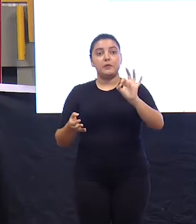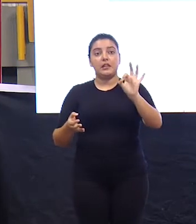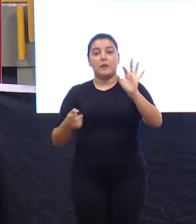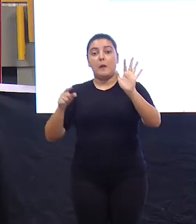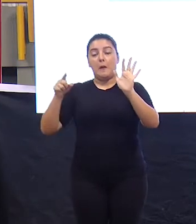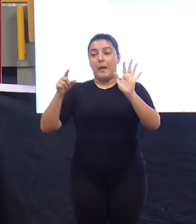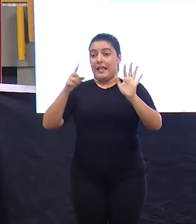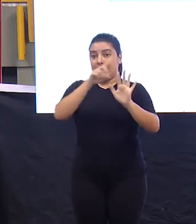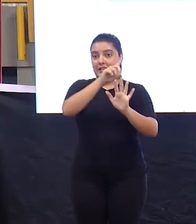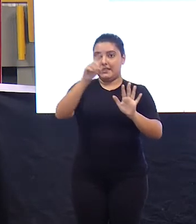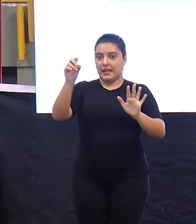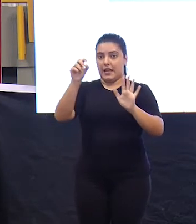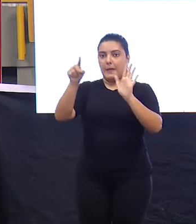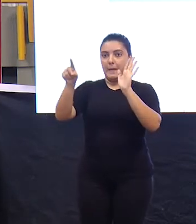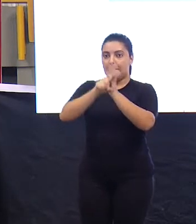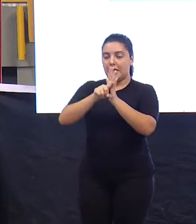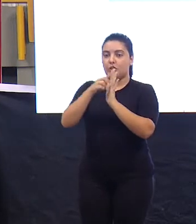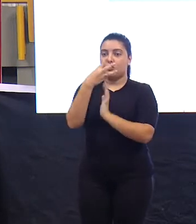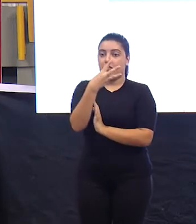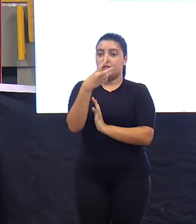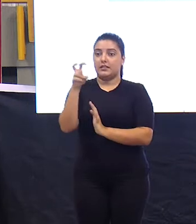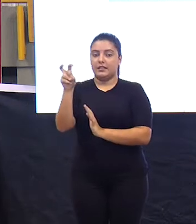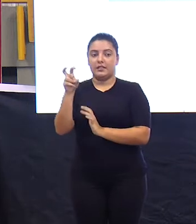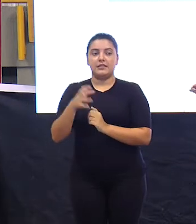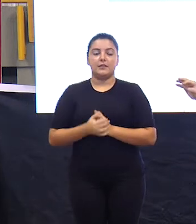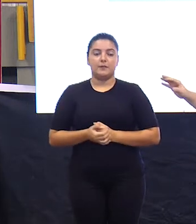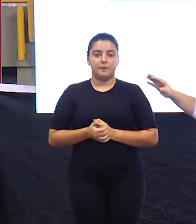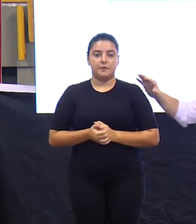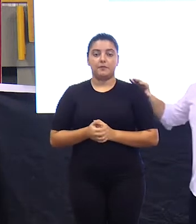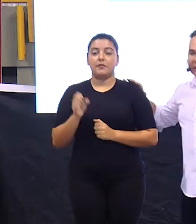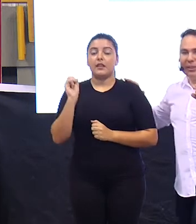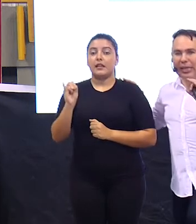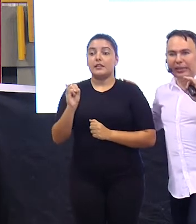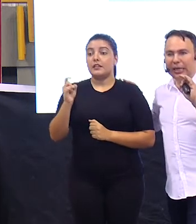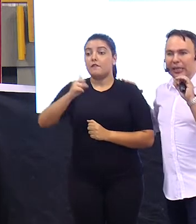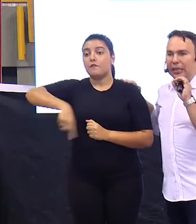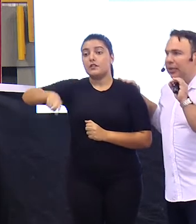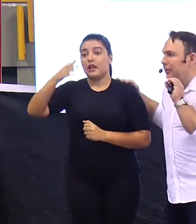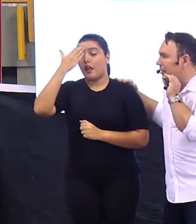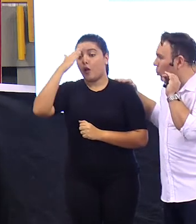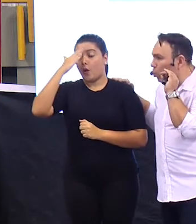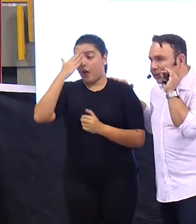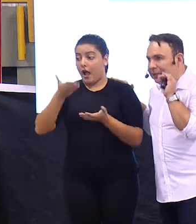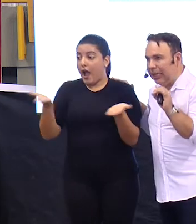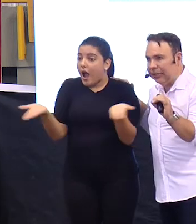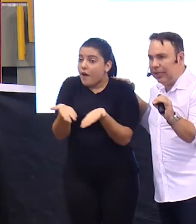65%. Então, meus queridos, se concentrem